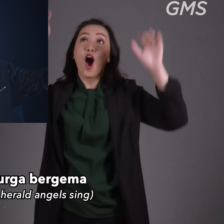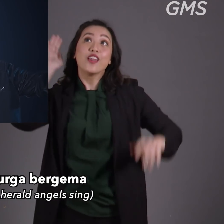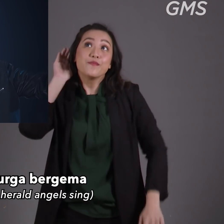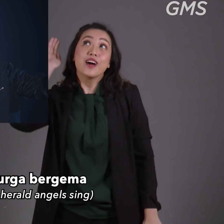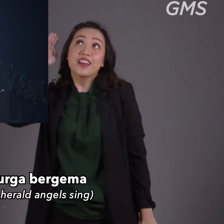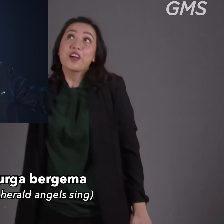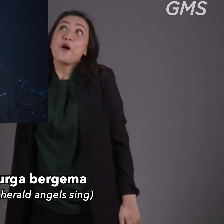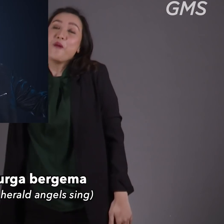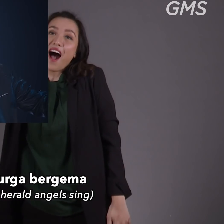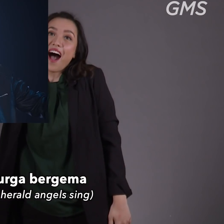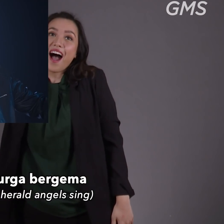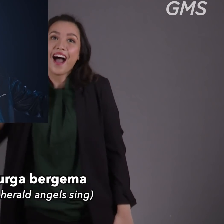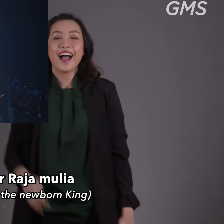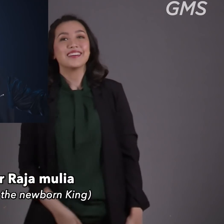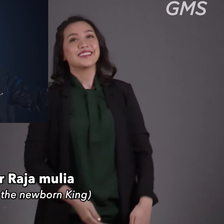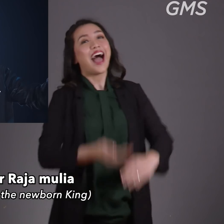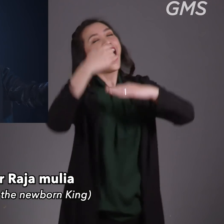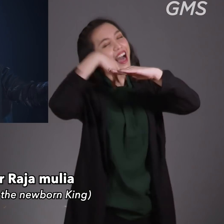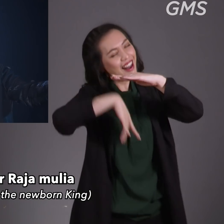surga bergema,